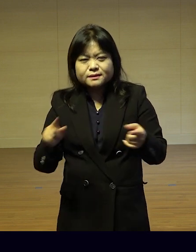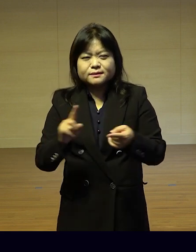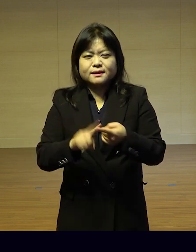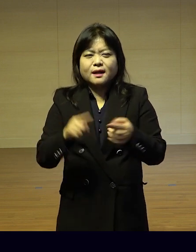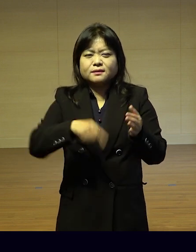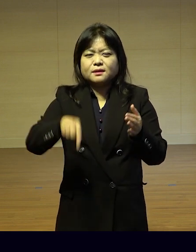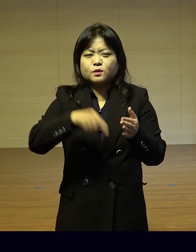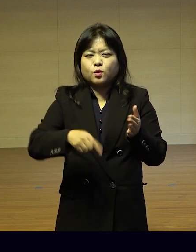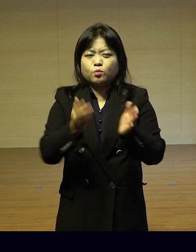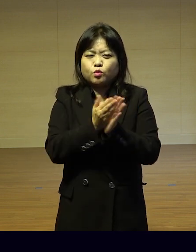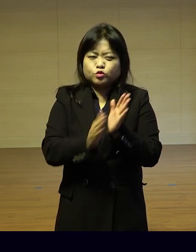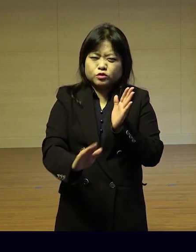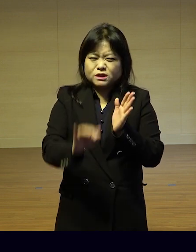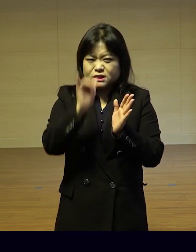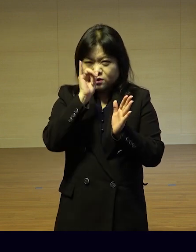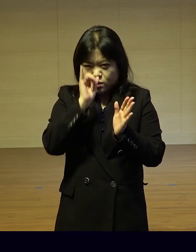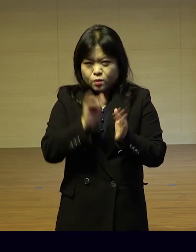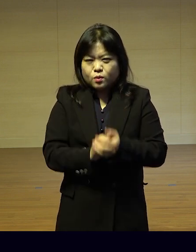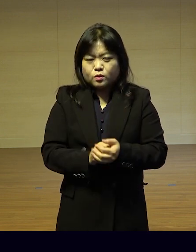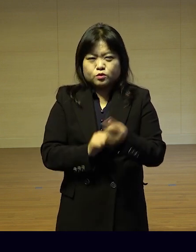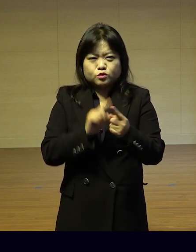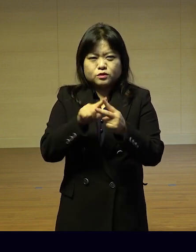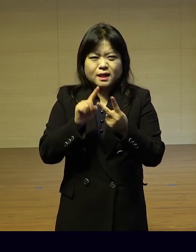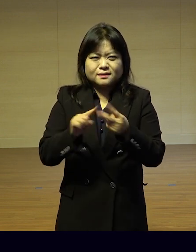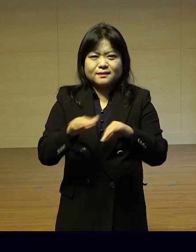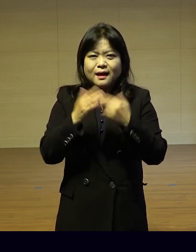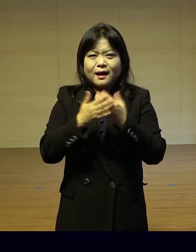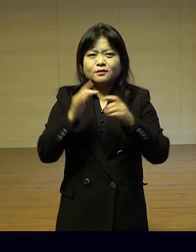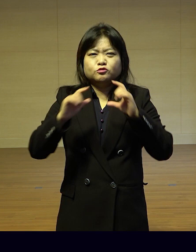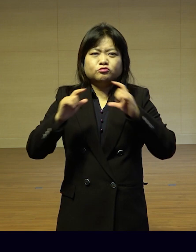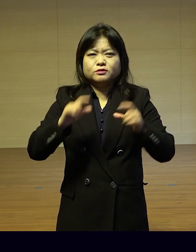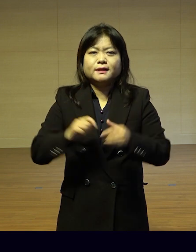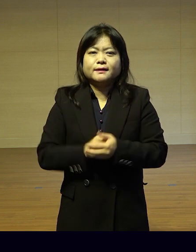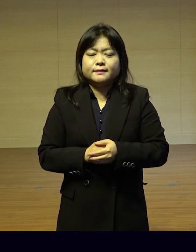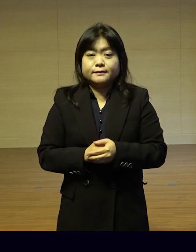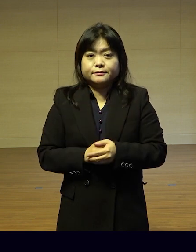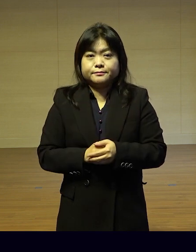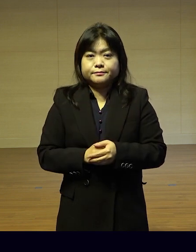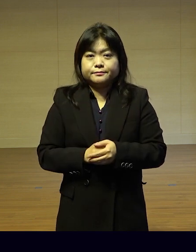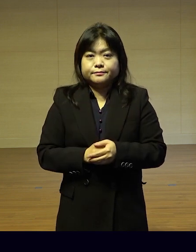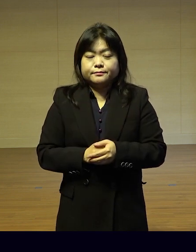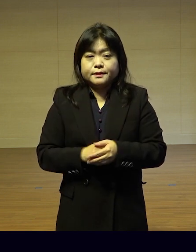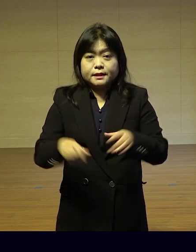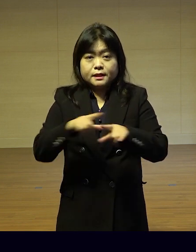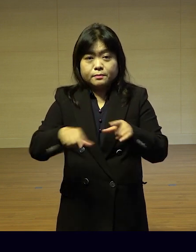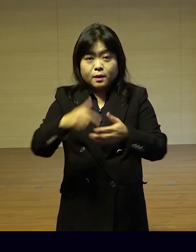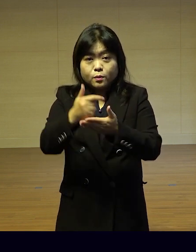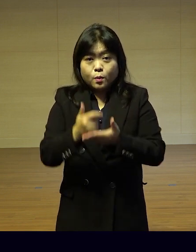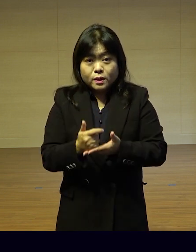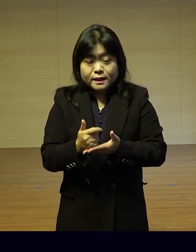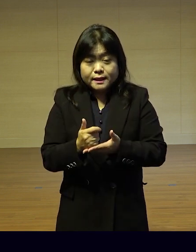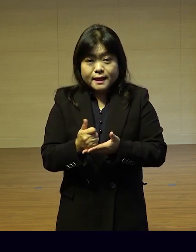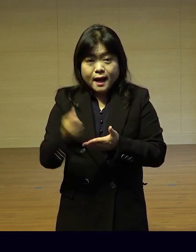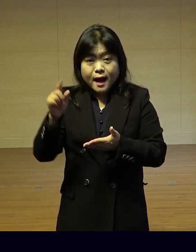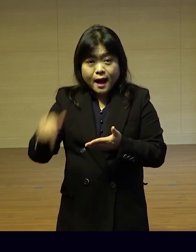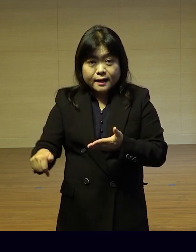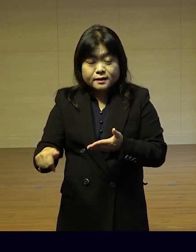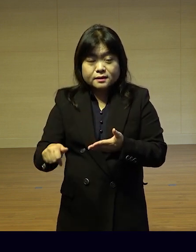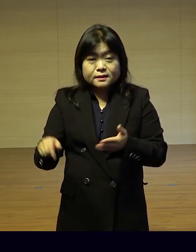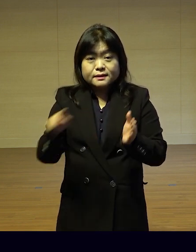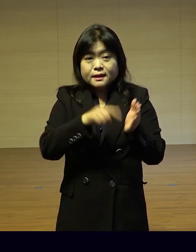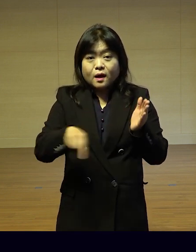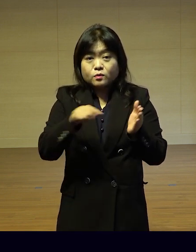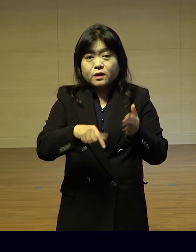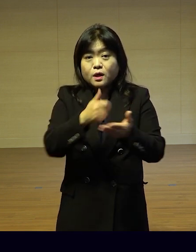사이에도 모순이 성립한다. 두 개를 다 주장합니다. 네, 일반 논리학에서는 일